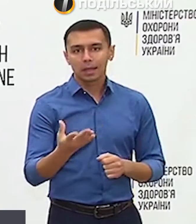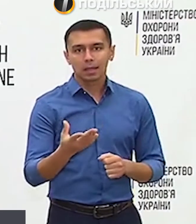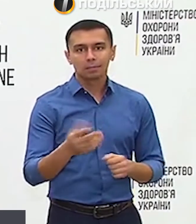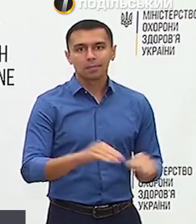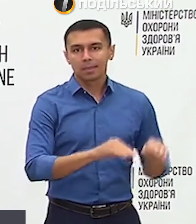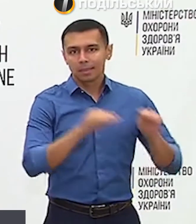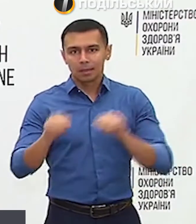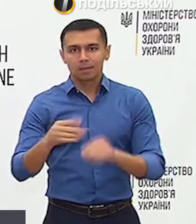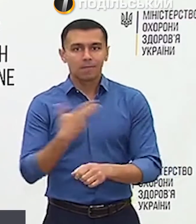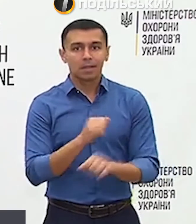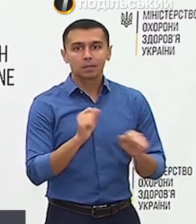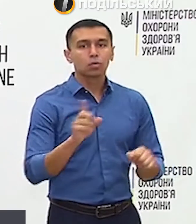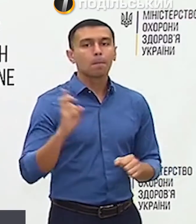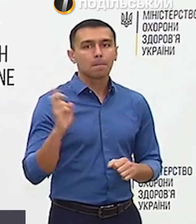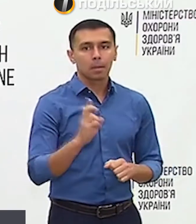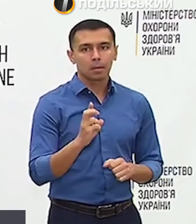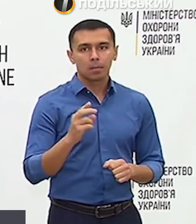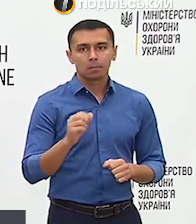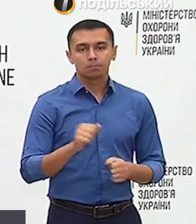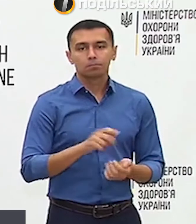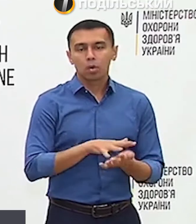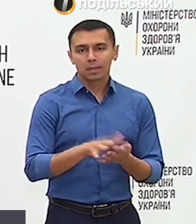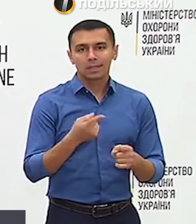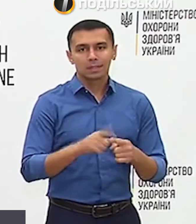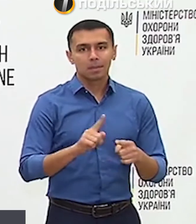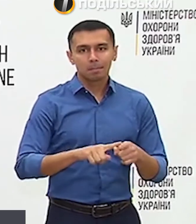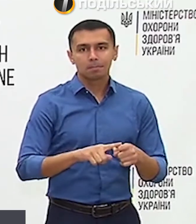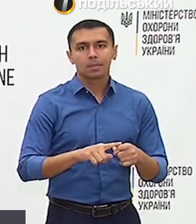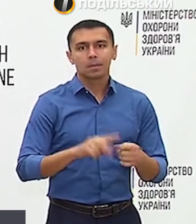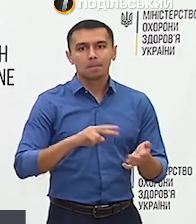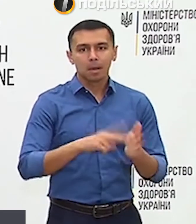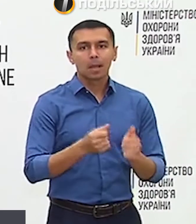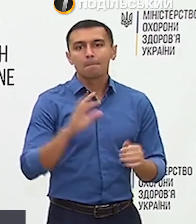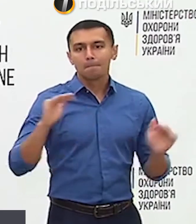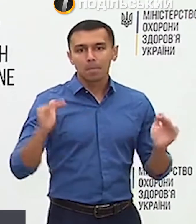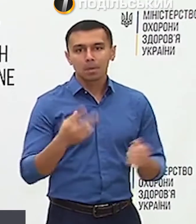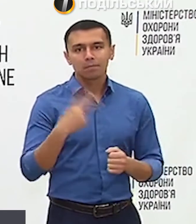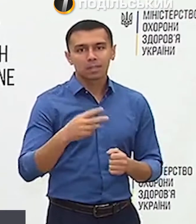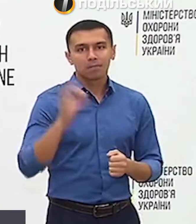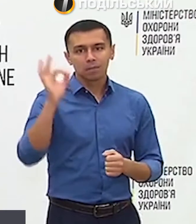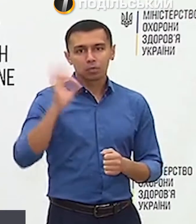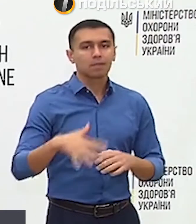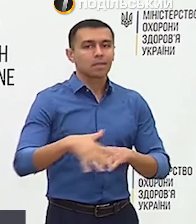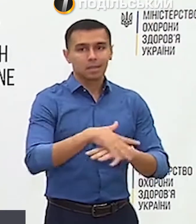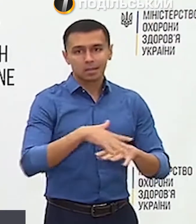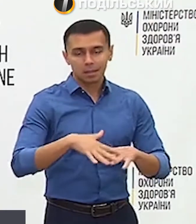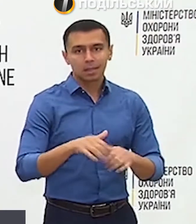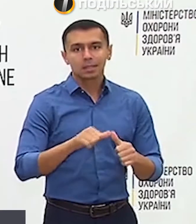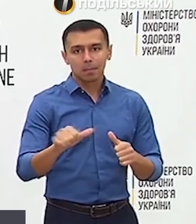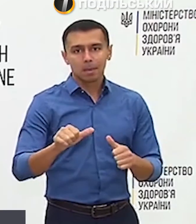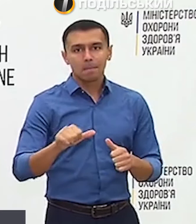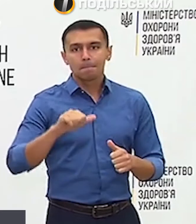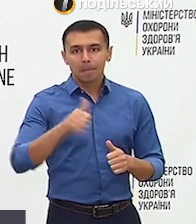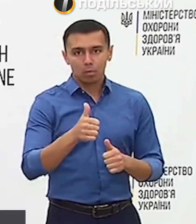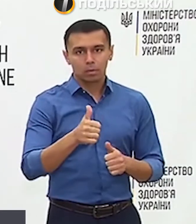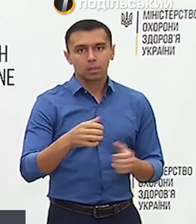траншів вакцин для того, щоб покрити цим механізмом як мінімум 20% населення, саме